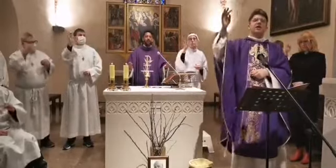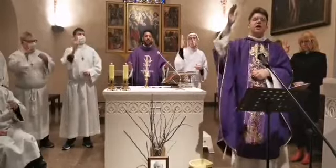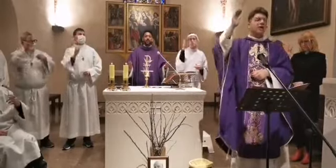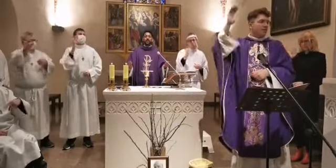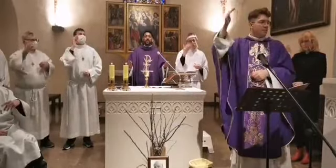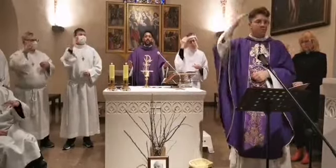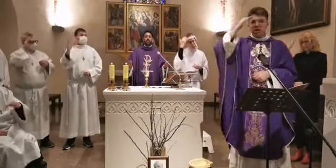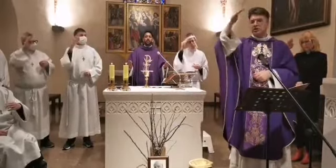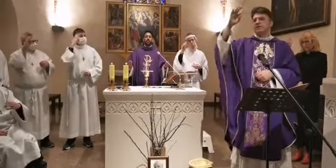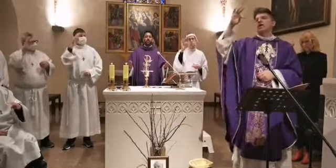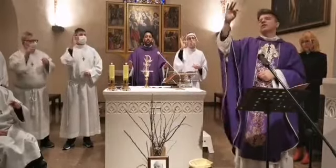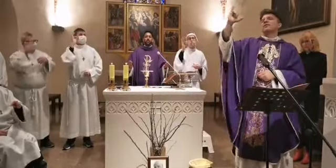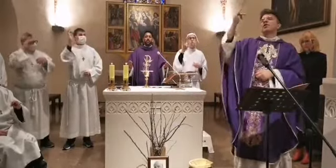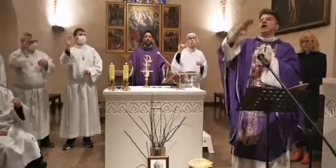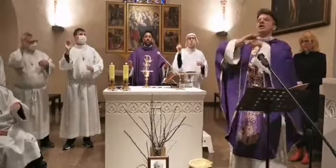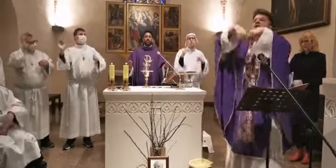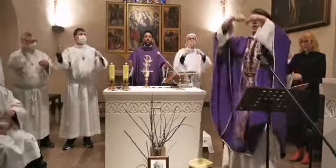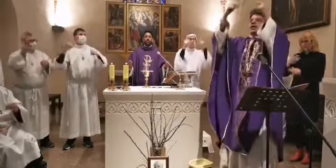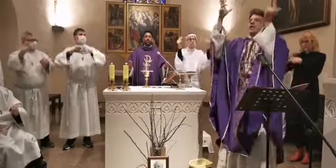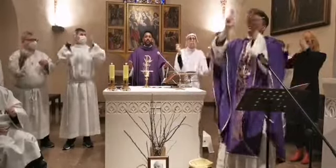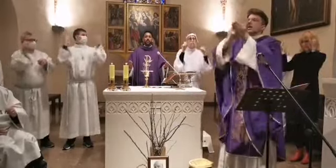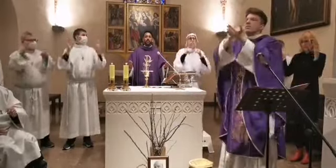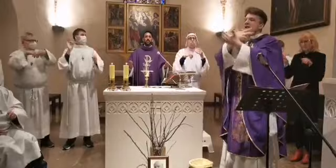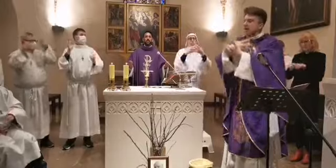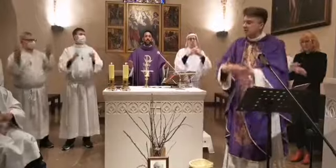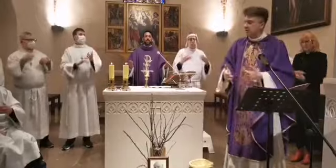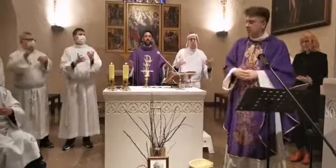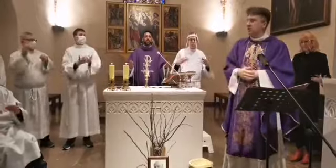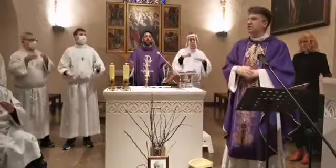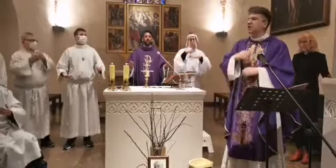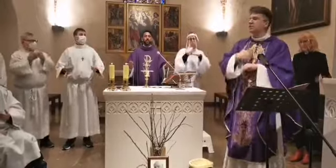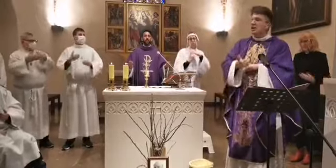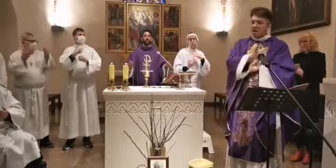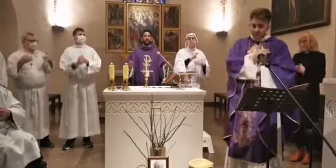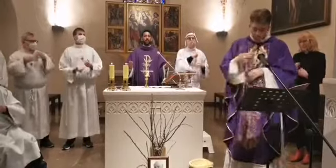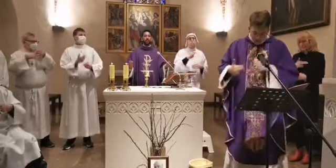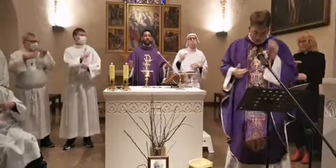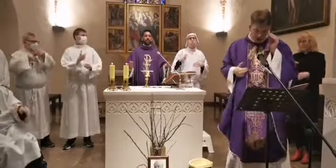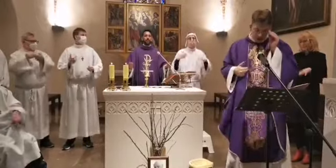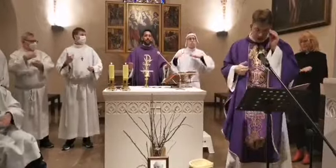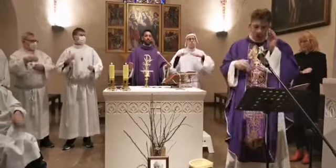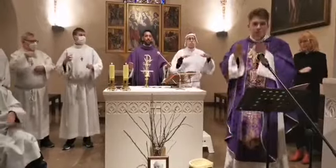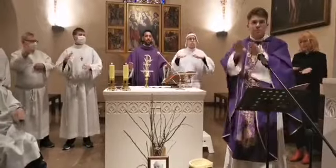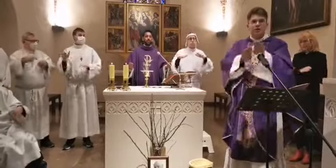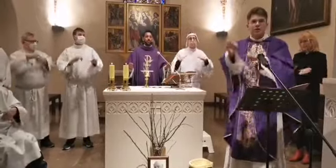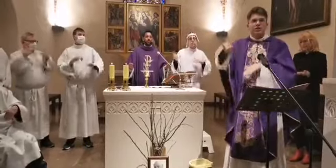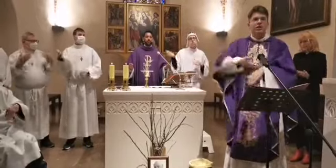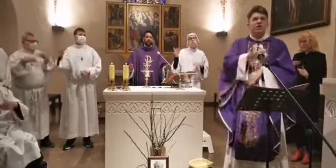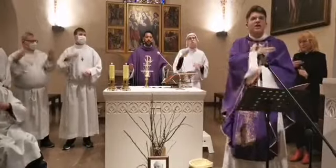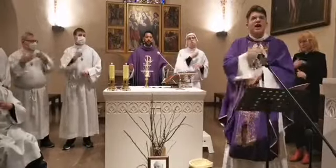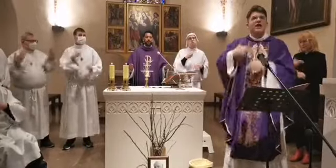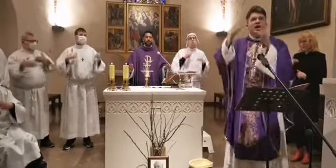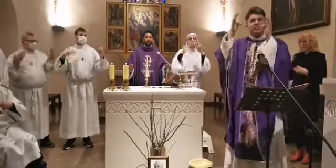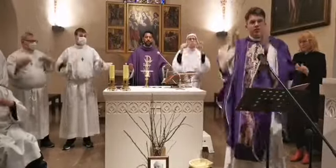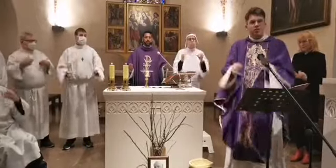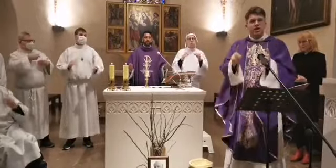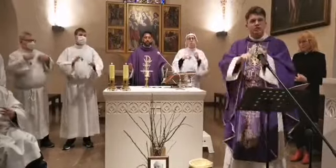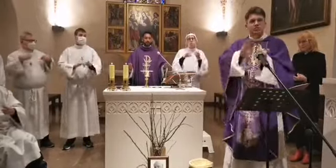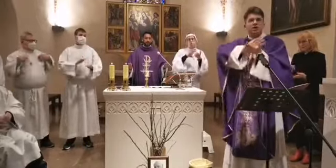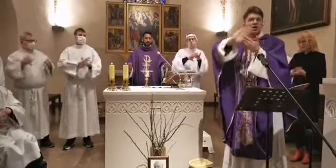królestwo Twoje, bądź wola Twoja, jako w niebie, tak i na ziemi. Chleba naszego, powszedniego daj